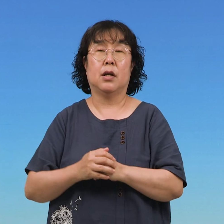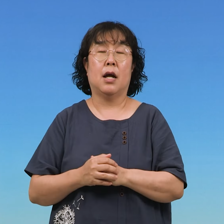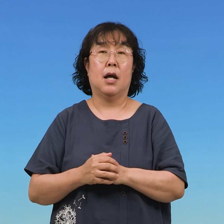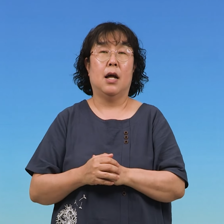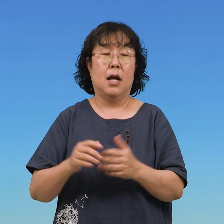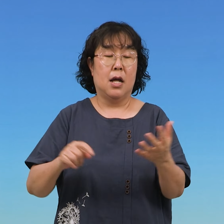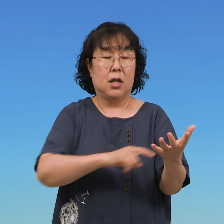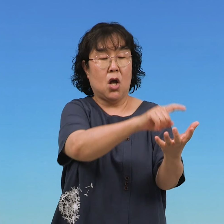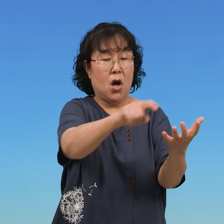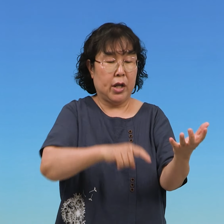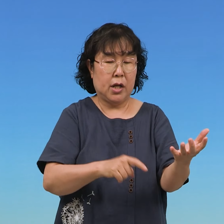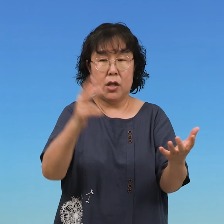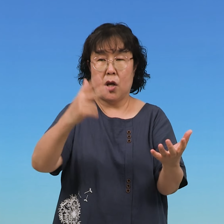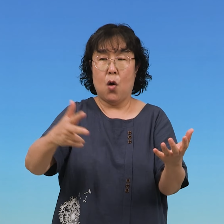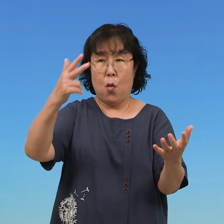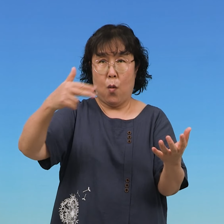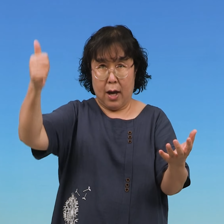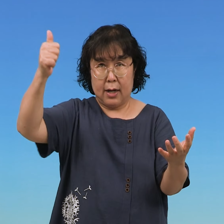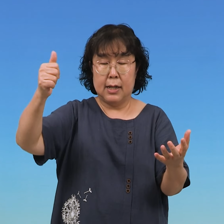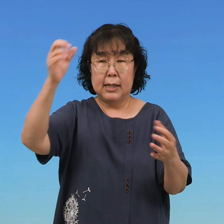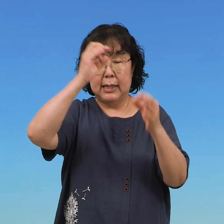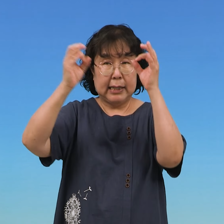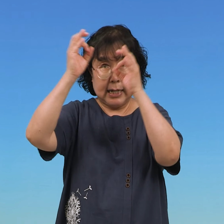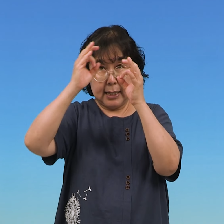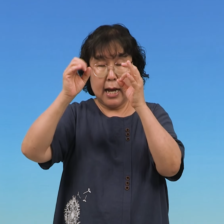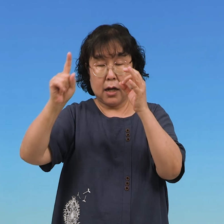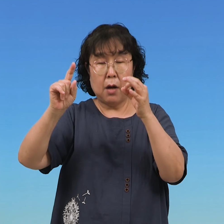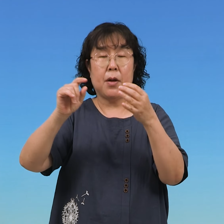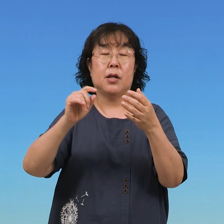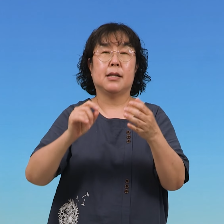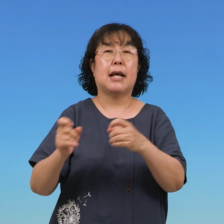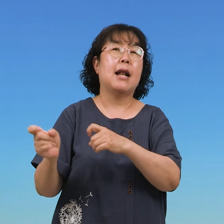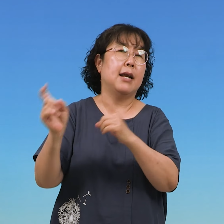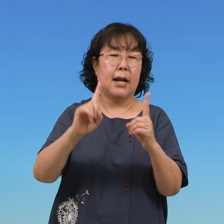여호와를 찾으라. 그리하면 살리라.